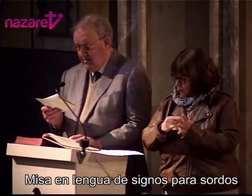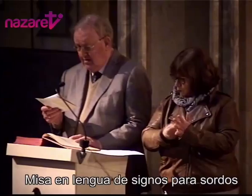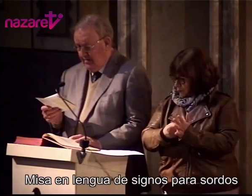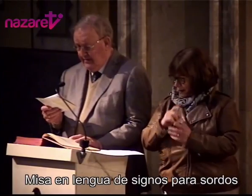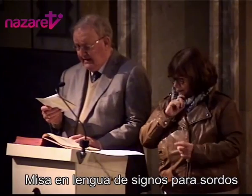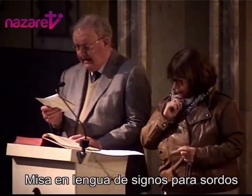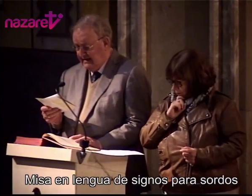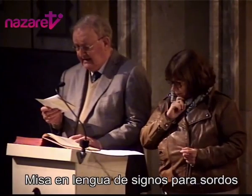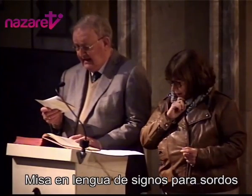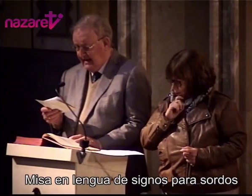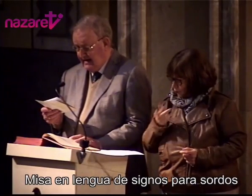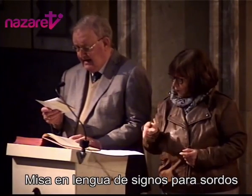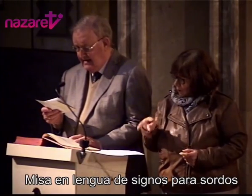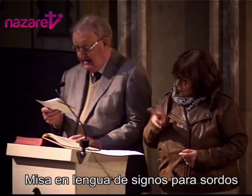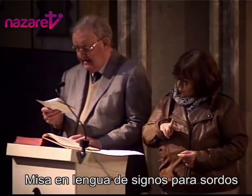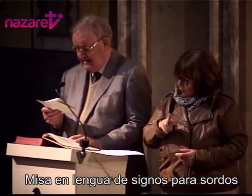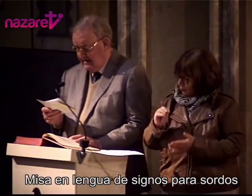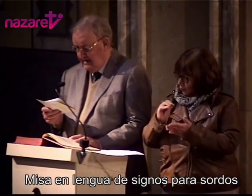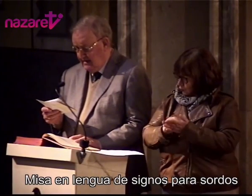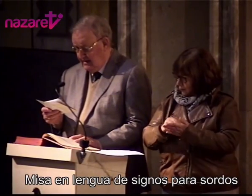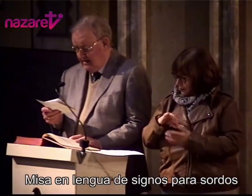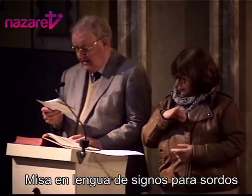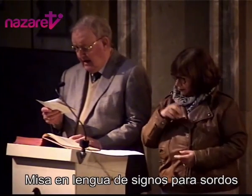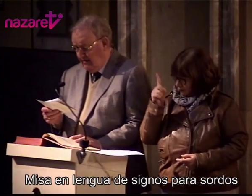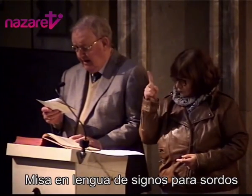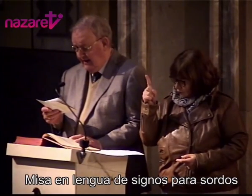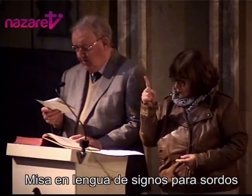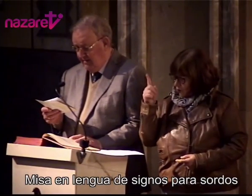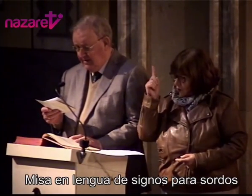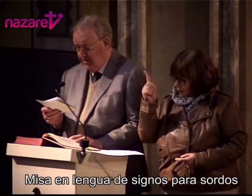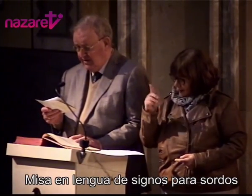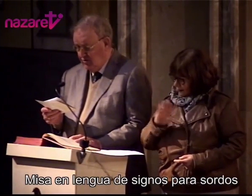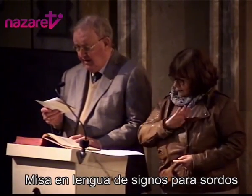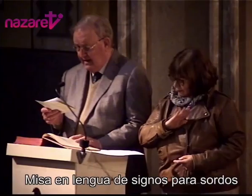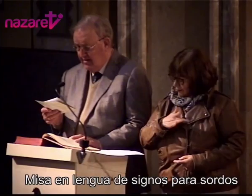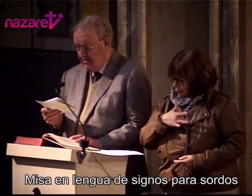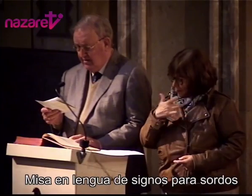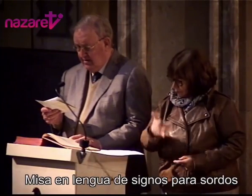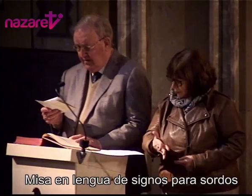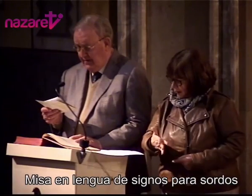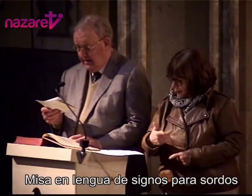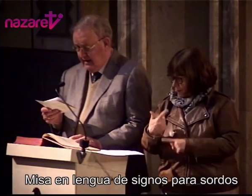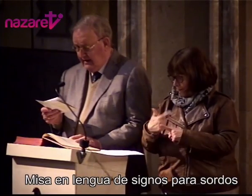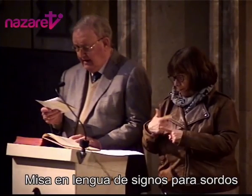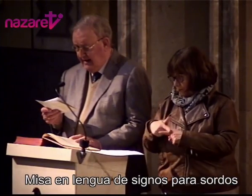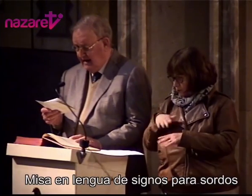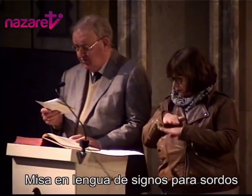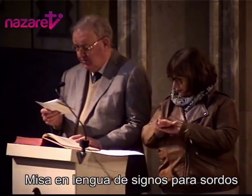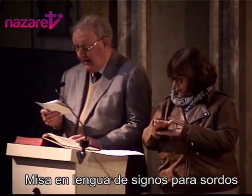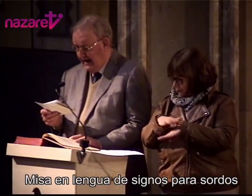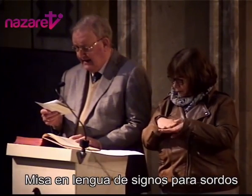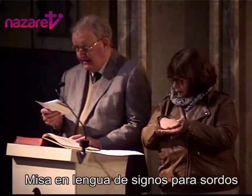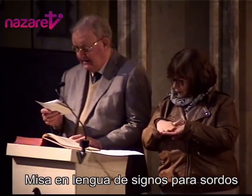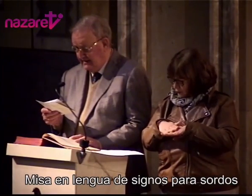invocadlo mientras está cerca. Que el malvado abandone su camino y el criminal